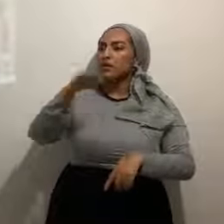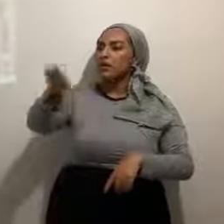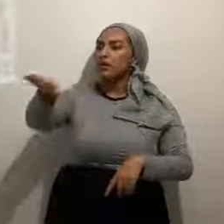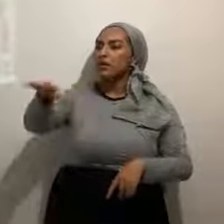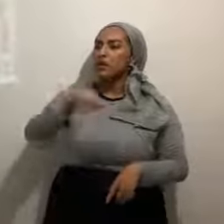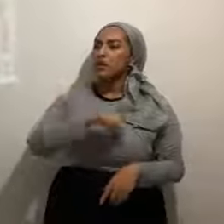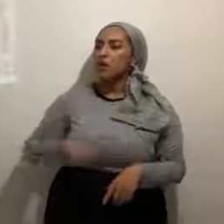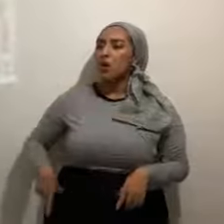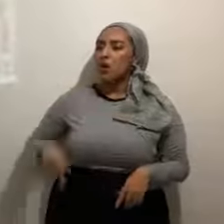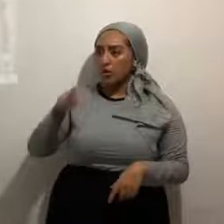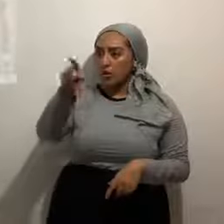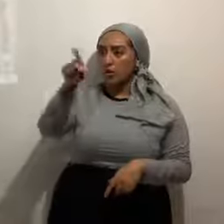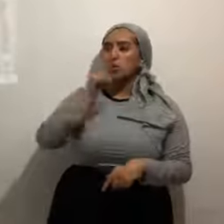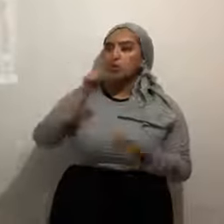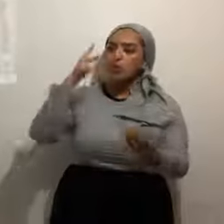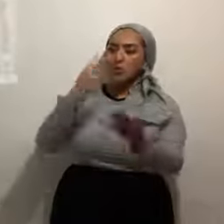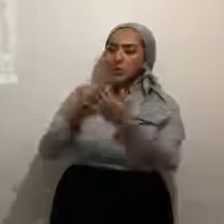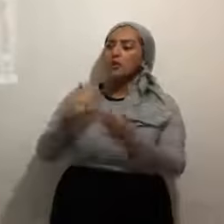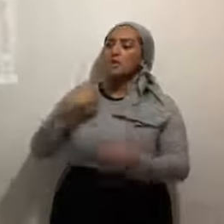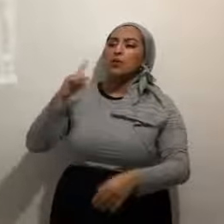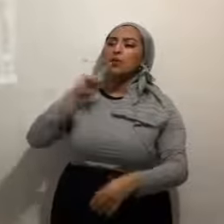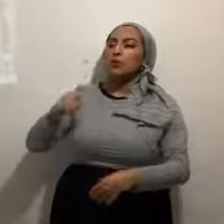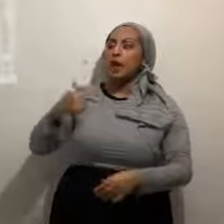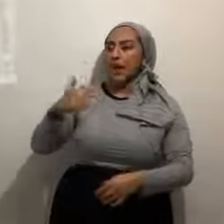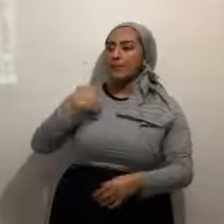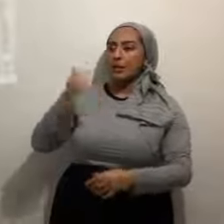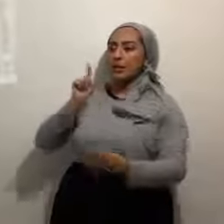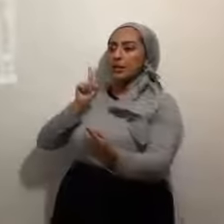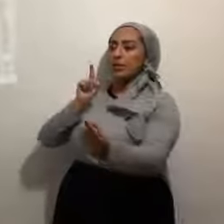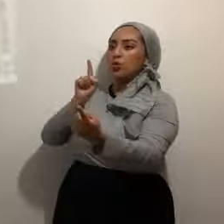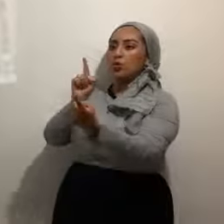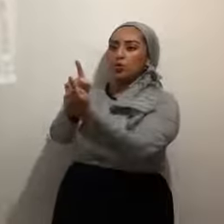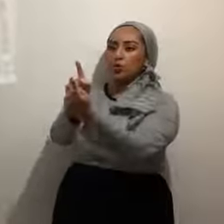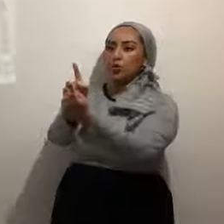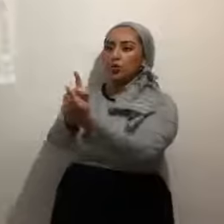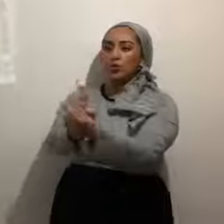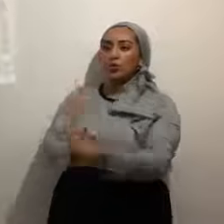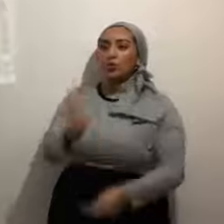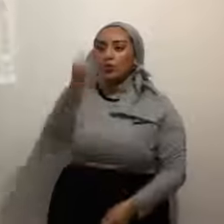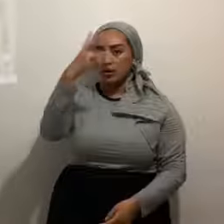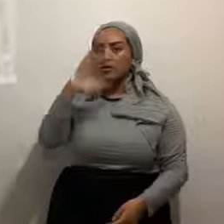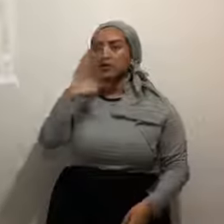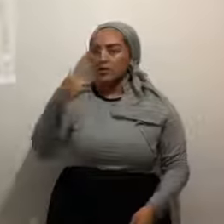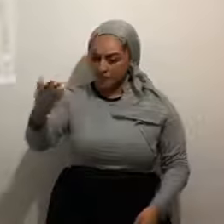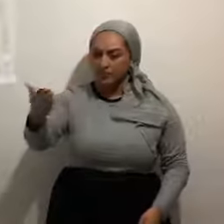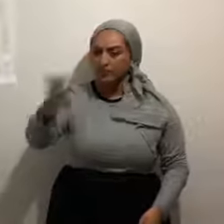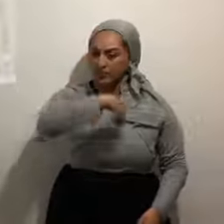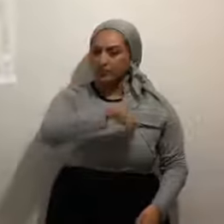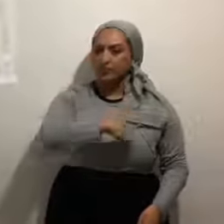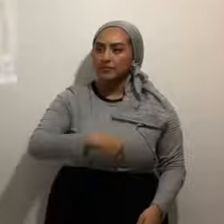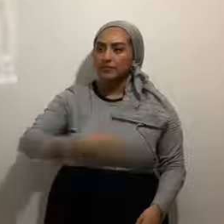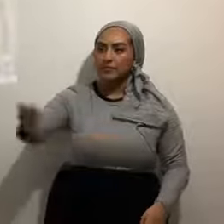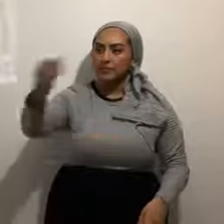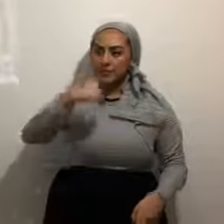si eres tú, manda que yo vaya a ti sobre las aguas. Y él dijo, ven. Y descendiendo